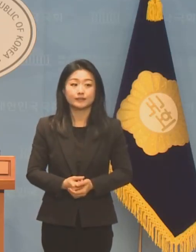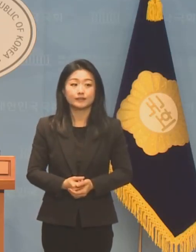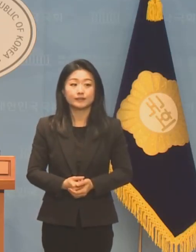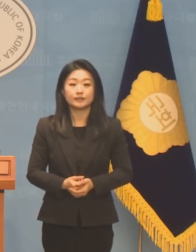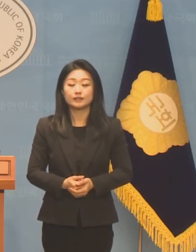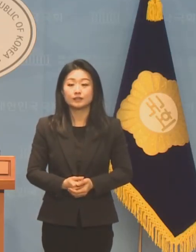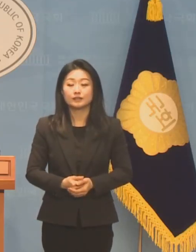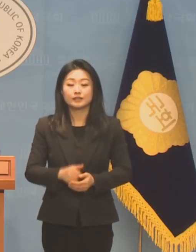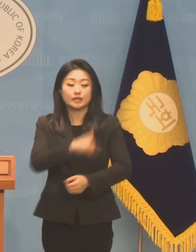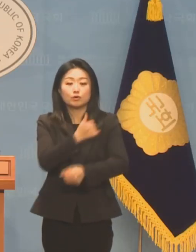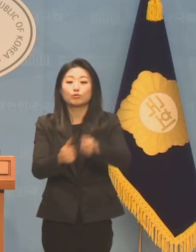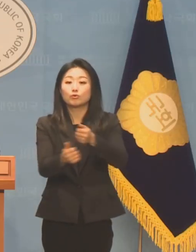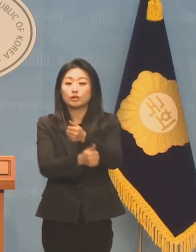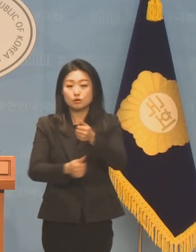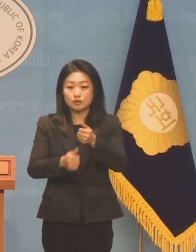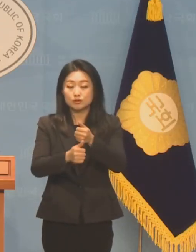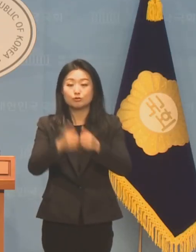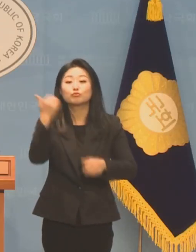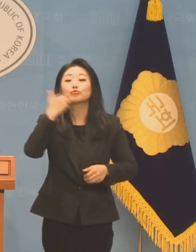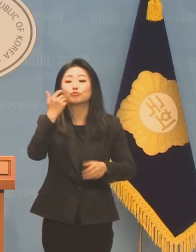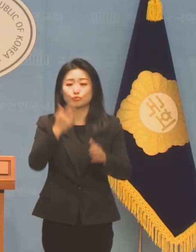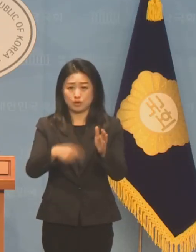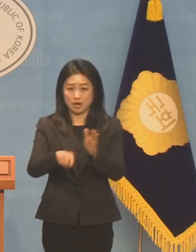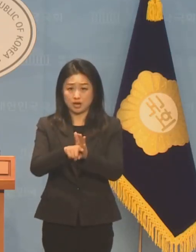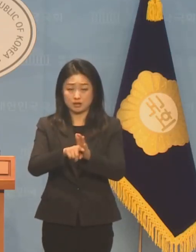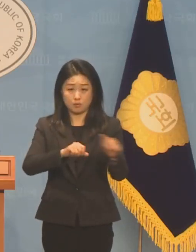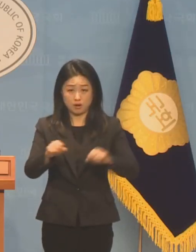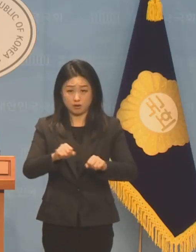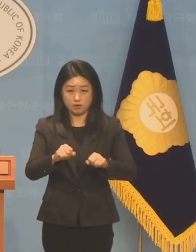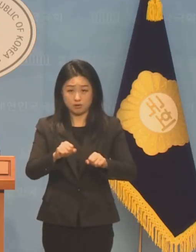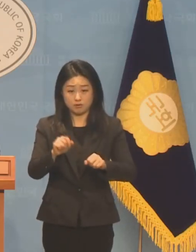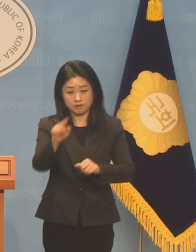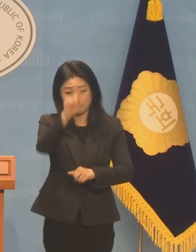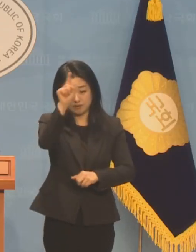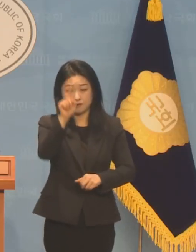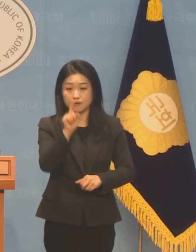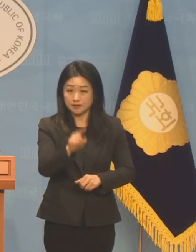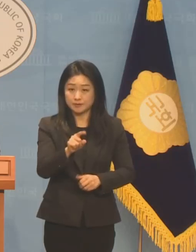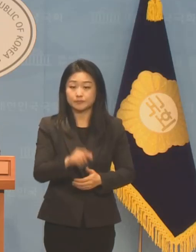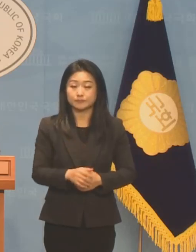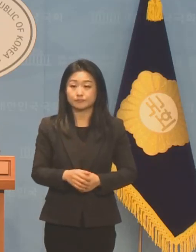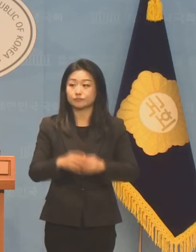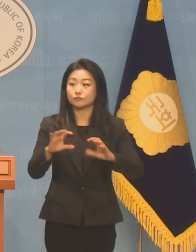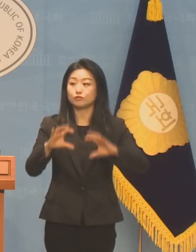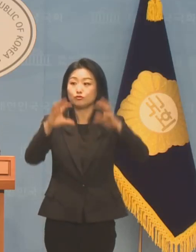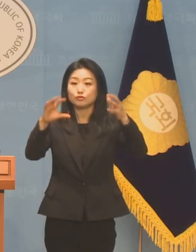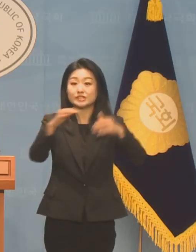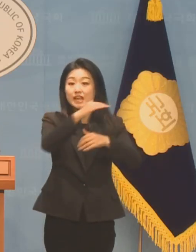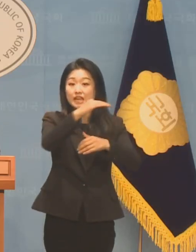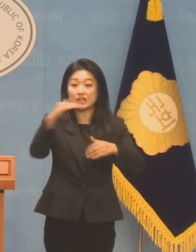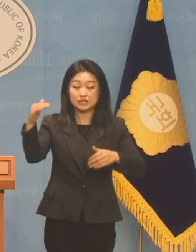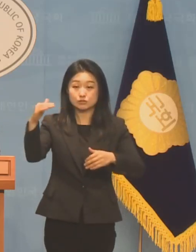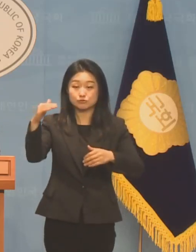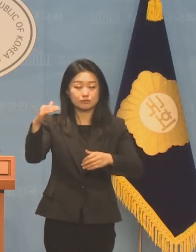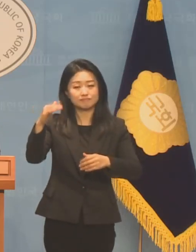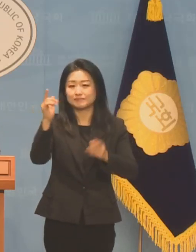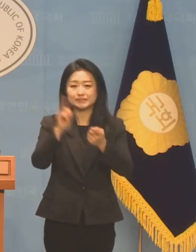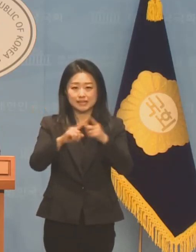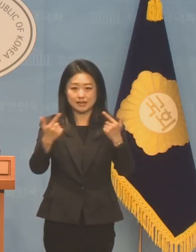위한 인권위입니까? 인권위가 해당 안건을 상정한 것은 국제인권 기준에도 벗어나고